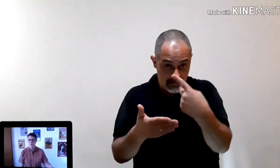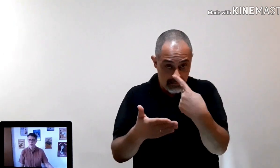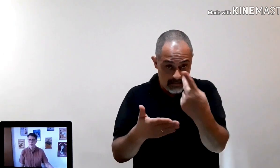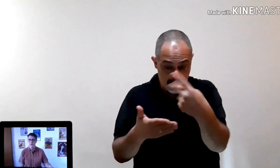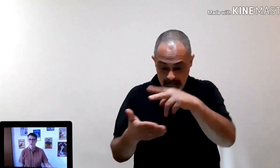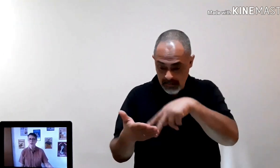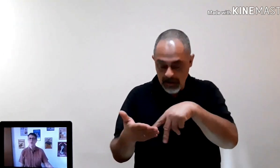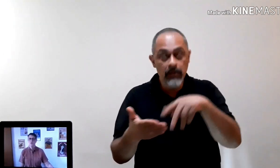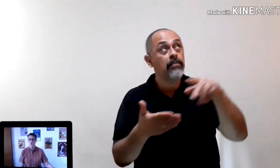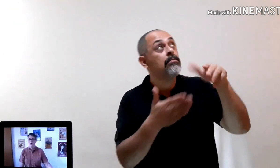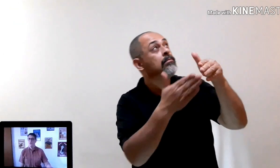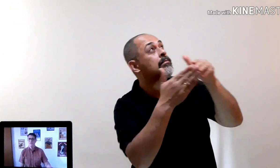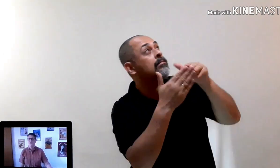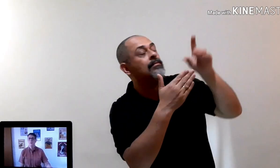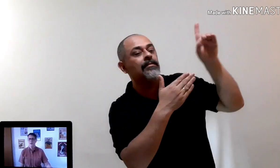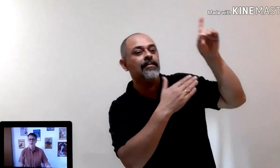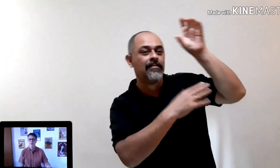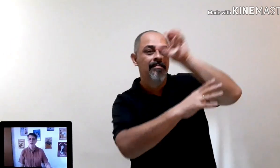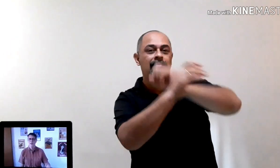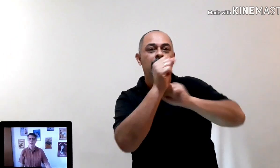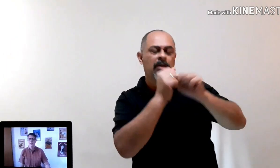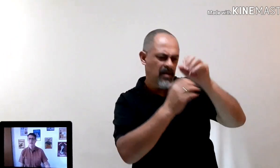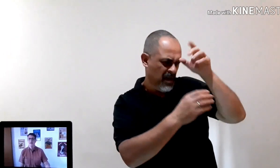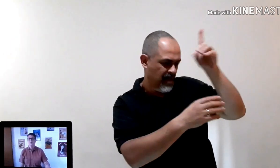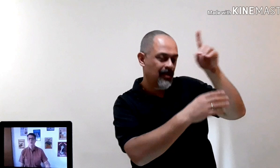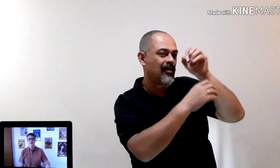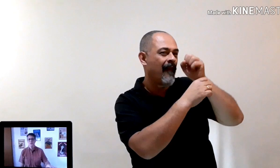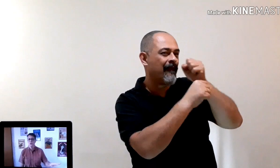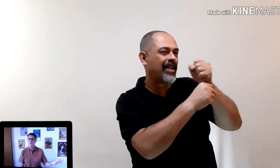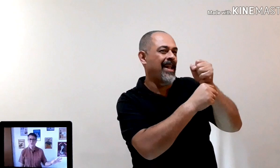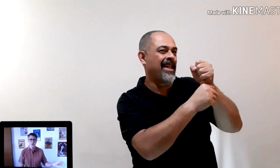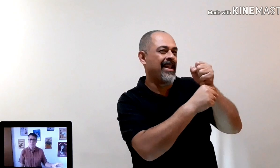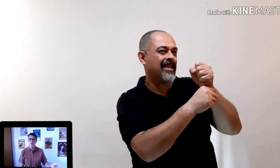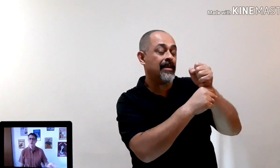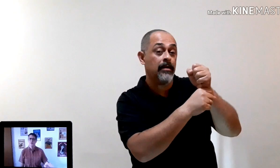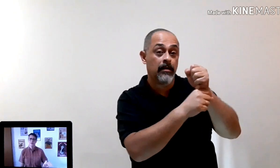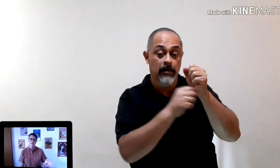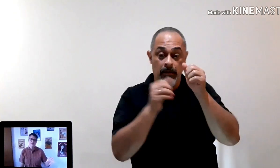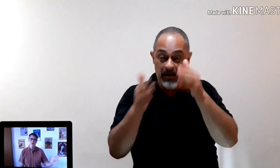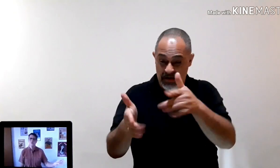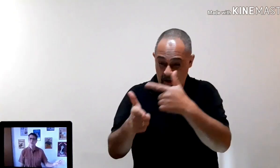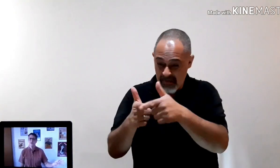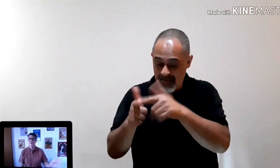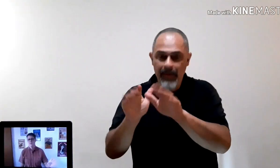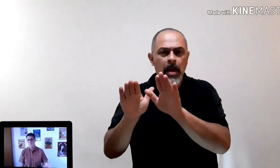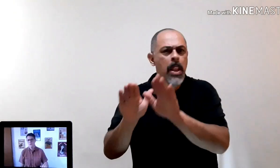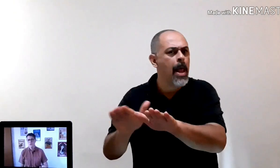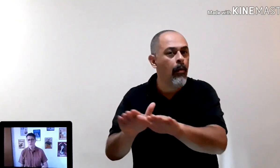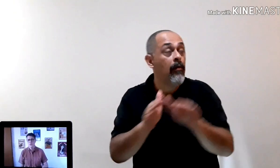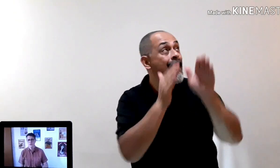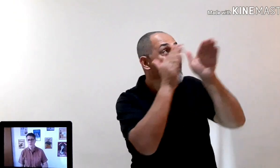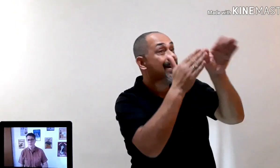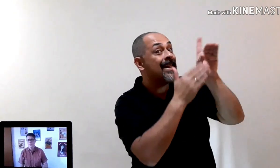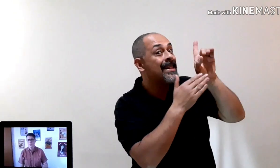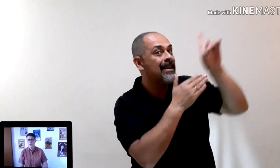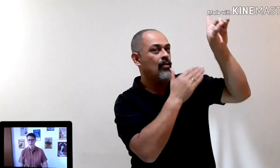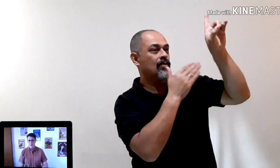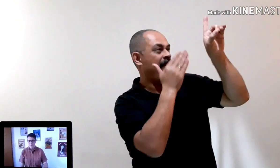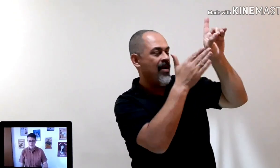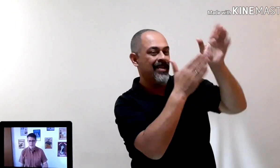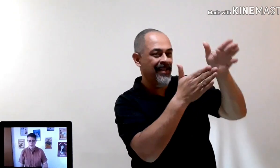buscando a sua sabedoria e continuar confiando plenamente nele e mudando o nosso foco das circunstâncias para a pessoa de